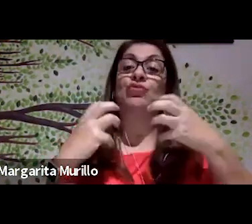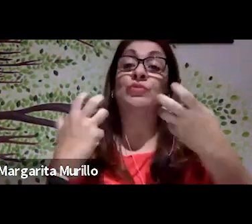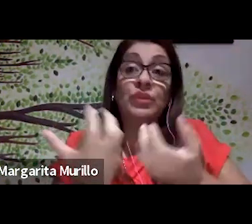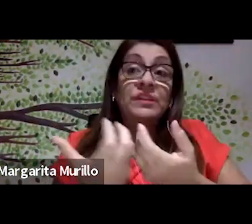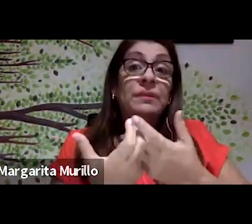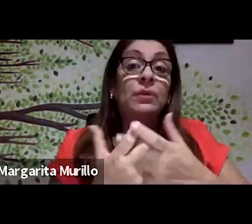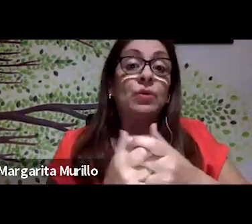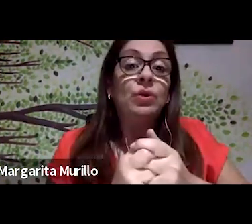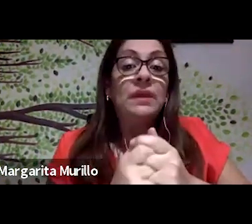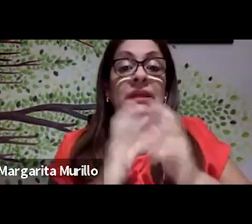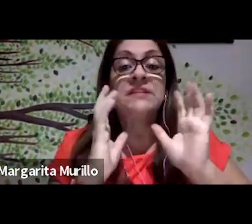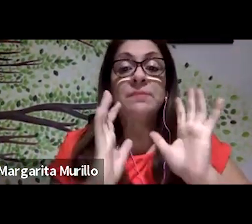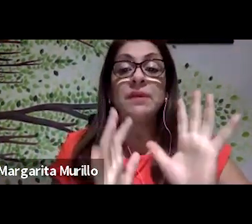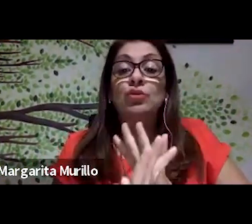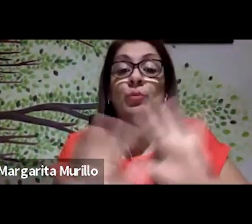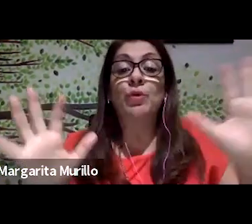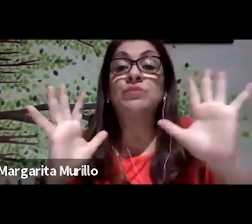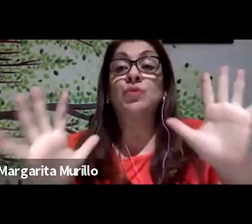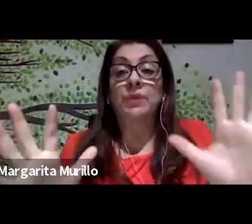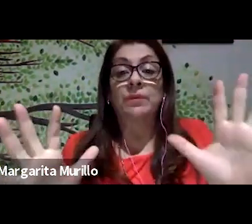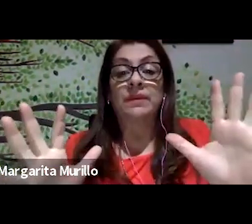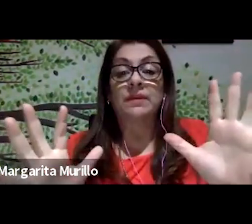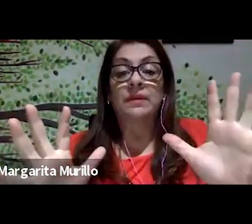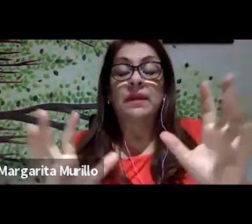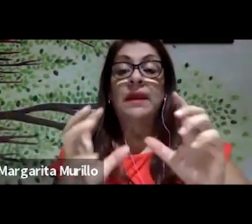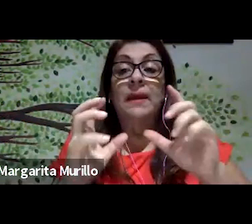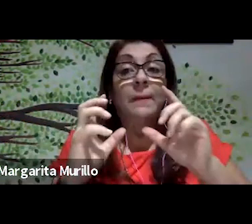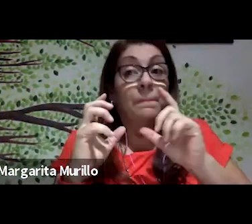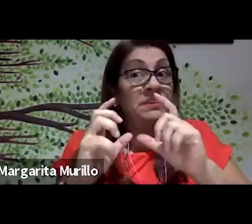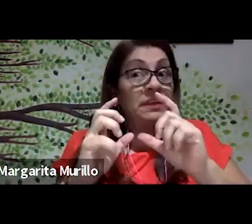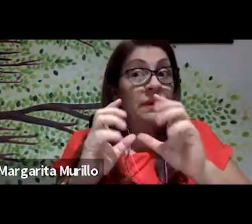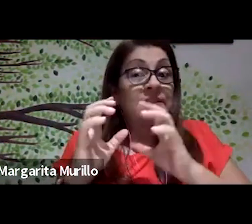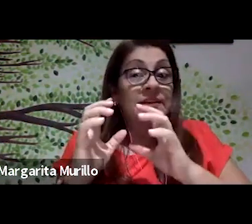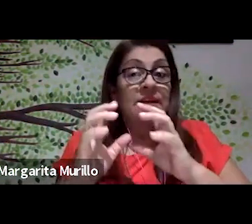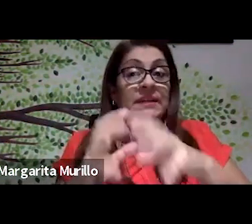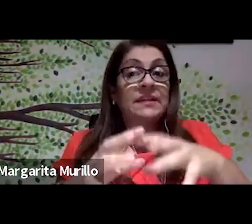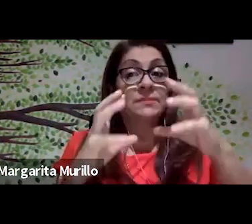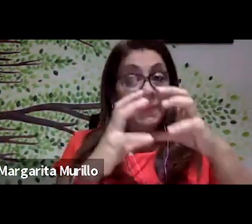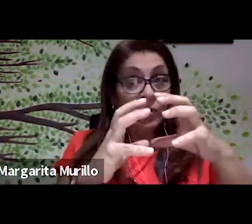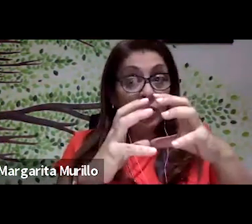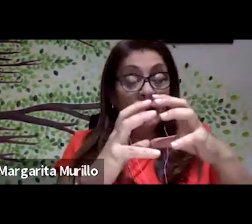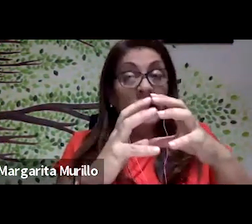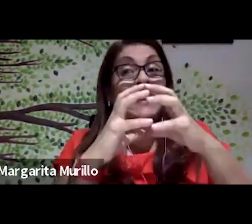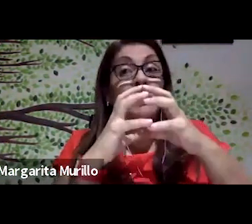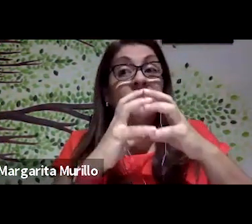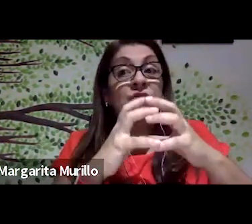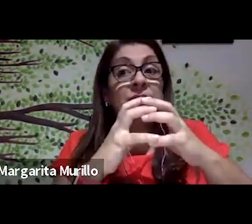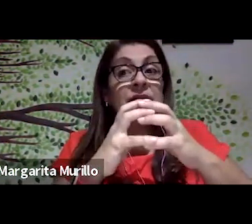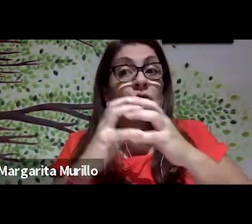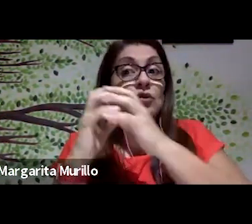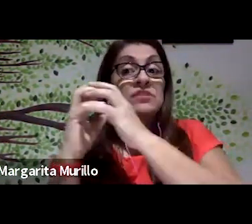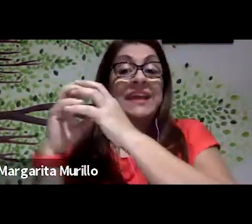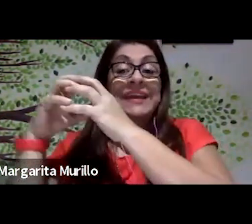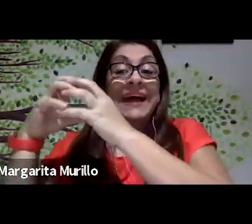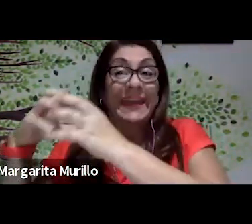Nosotros somos seres de vínculo y sin vínculos no podemos sobrevivir vamos a trabajar tres áreas vínculo en qué momento